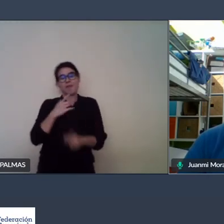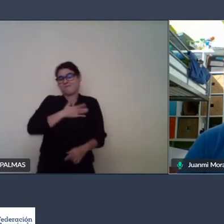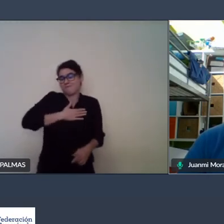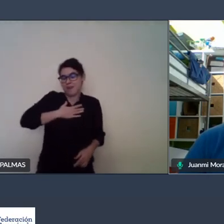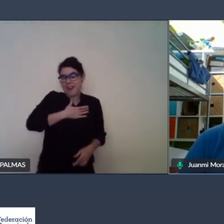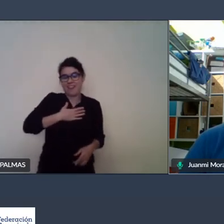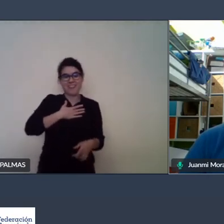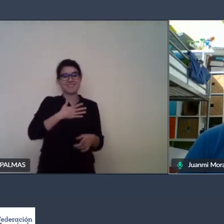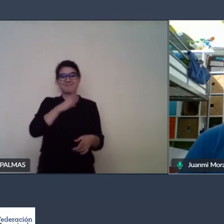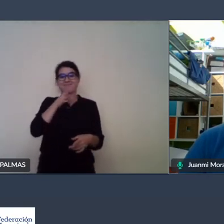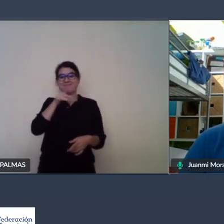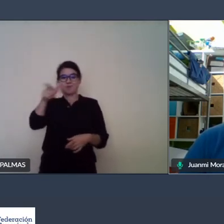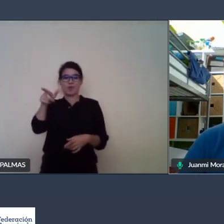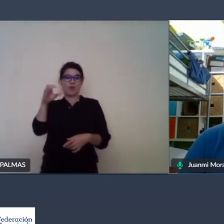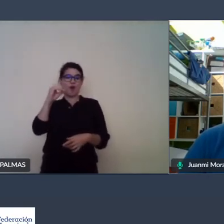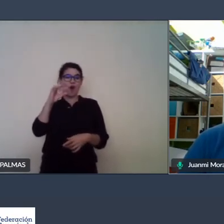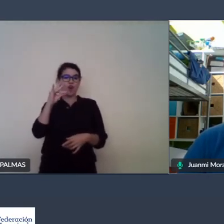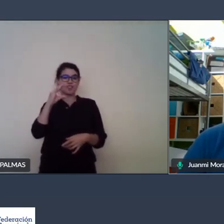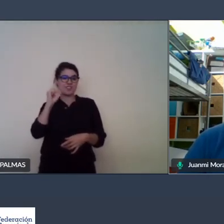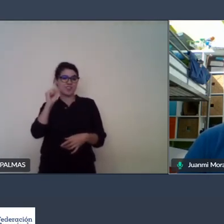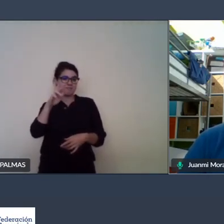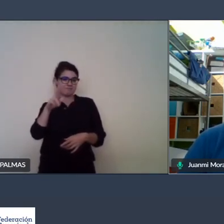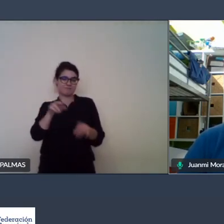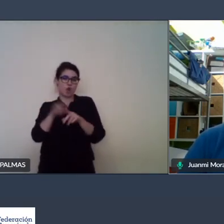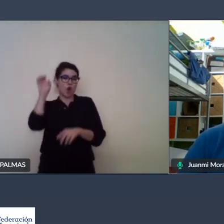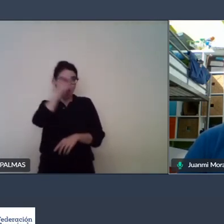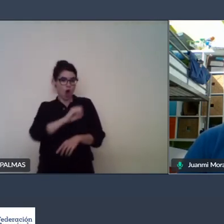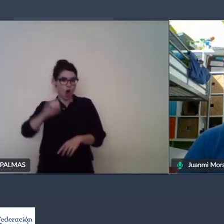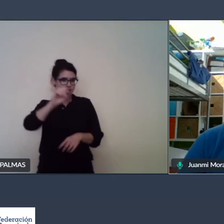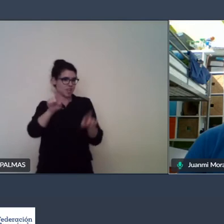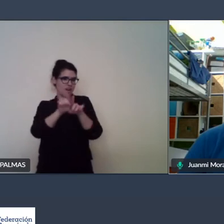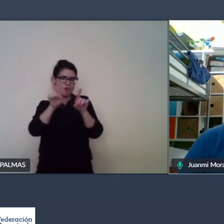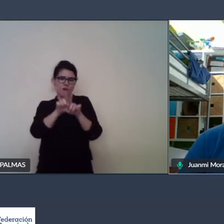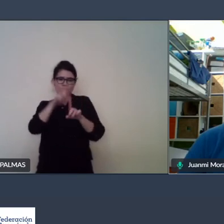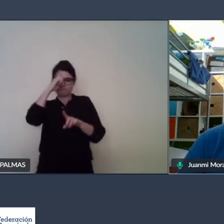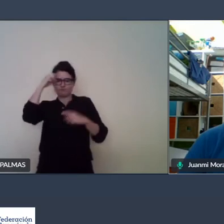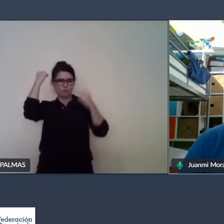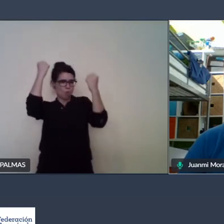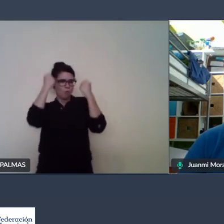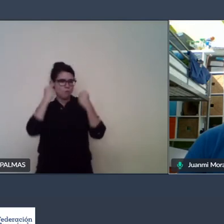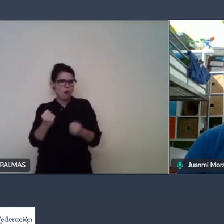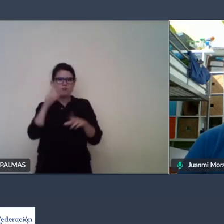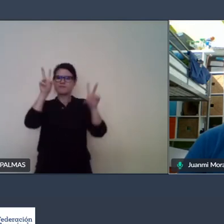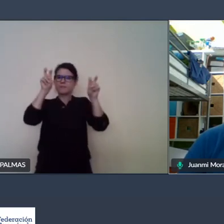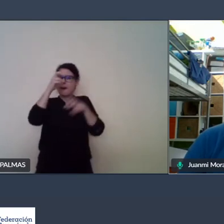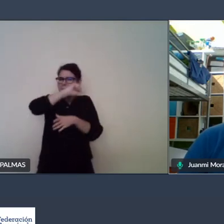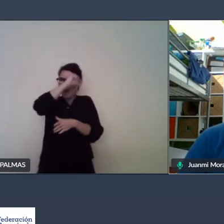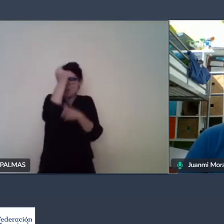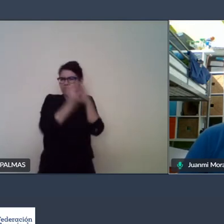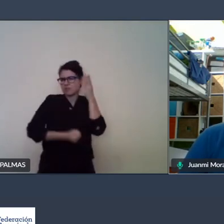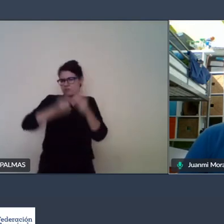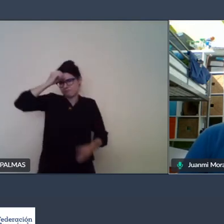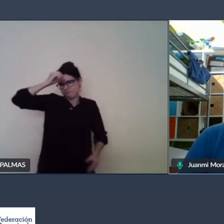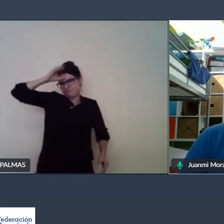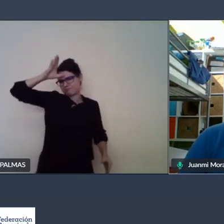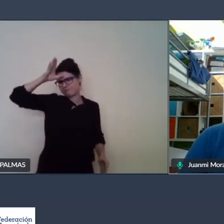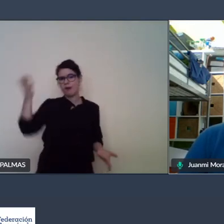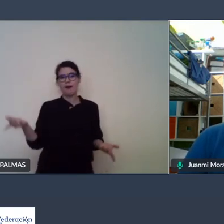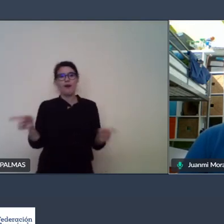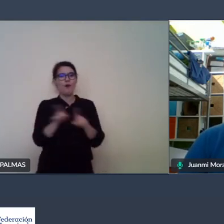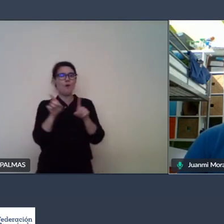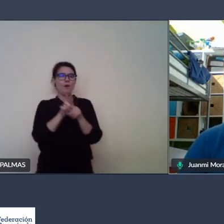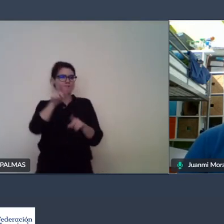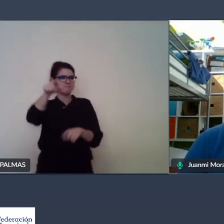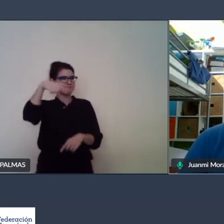un pozo de sabiduría, tiene unos conocimientos de baloncesto muy amplios y para mí una de sus virtudes, que es un